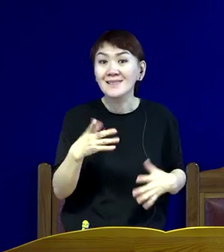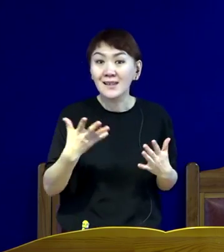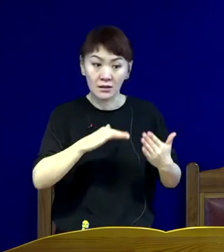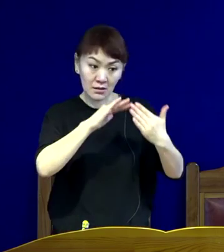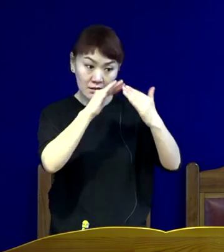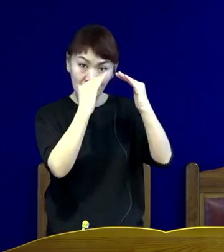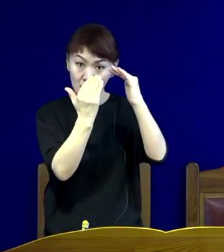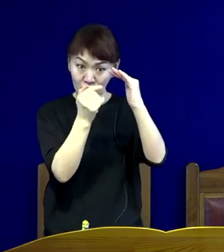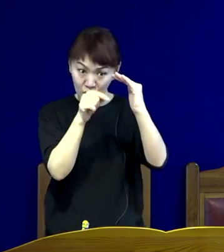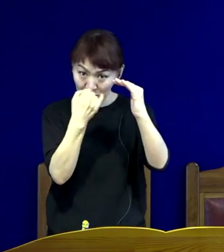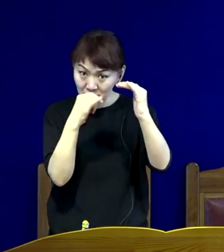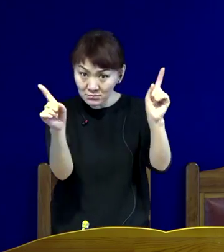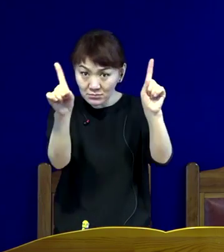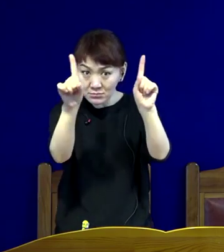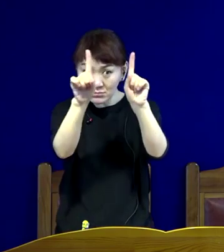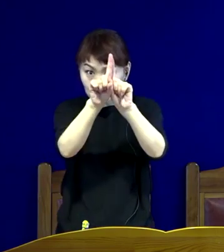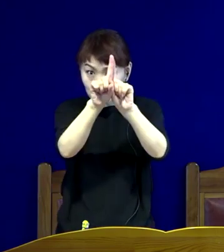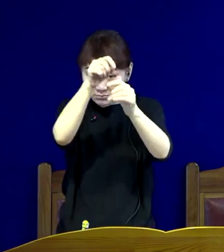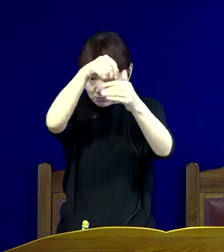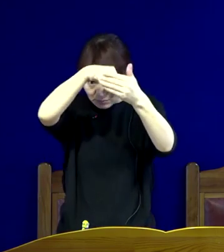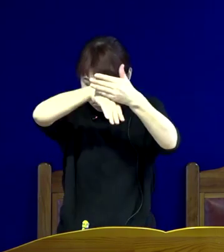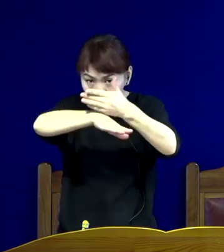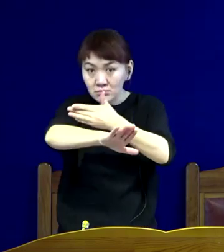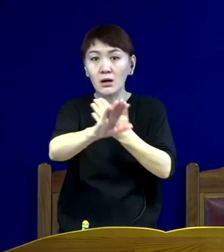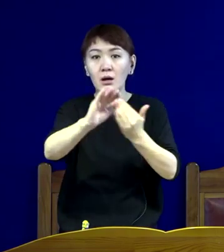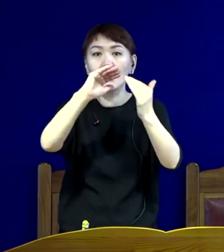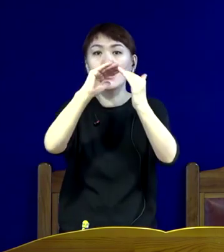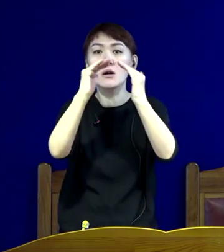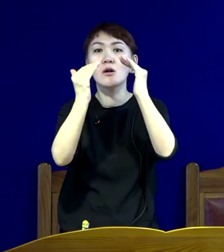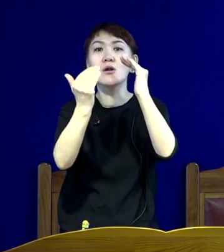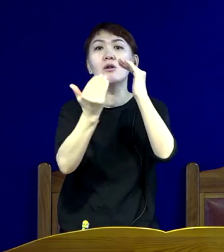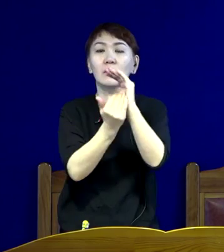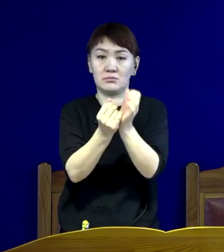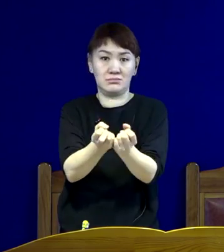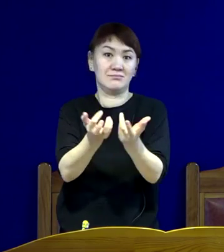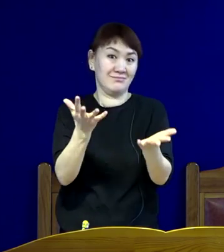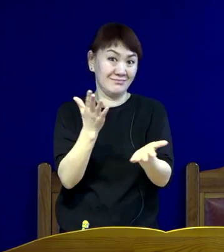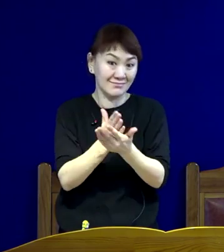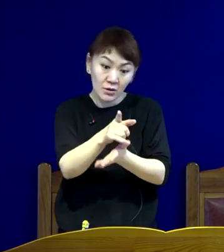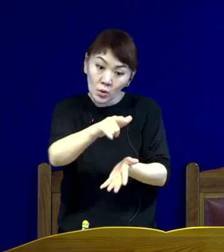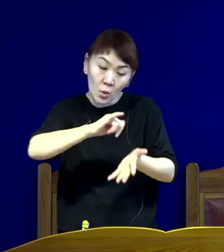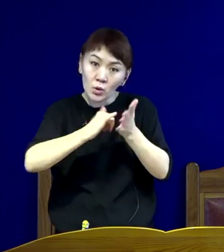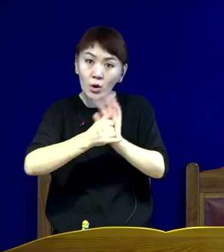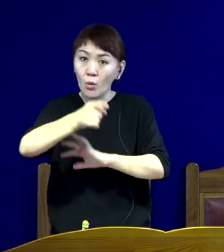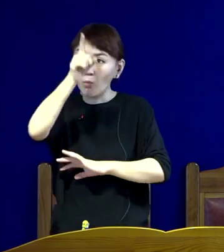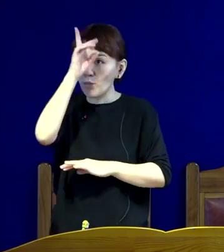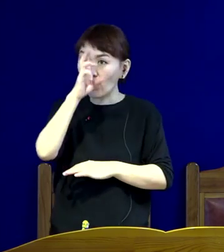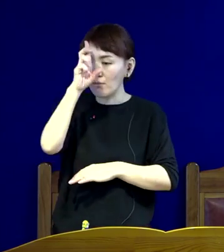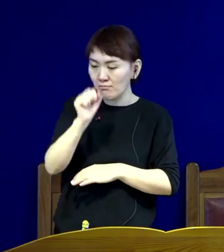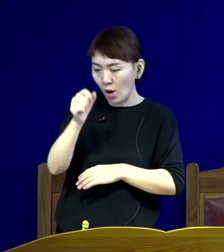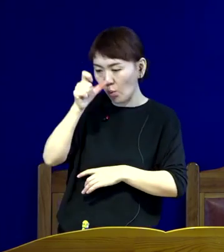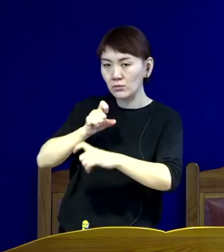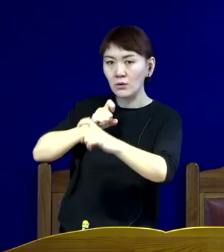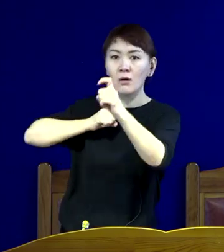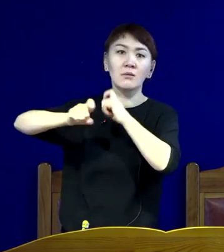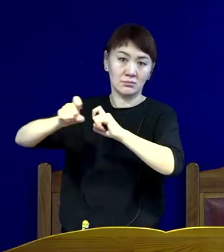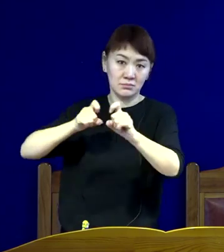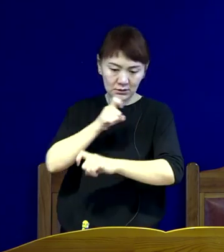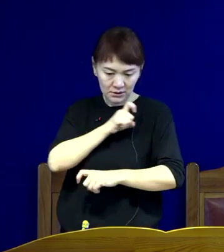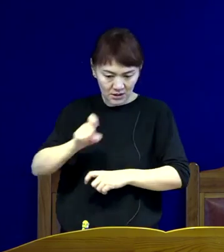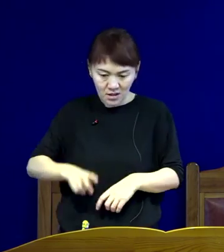зохицолж байгаа учраас бас энэ хоёр хүний харилцаагаар бурхан ба хүний харилцааг тайлбарлаж байгаа. Христ ба чуулганы харилцааг